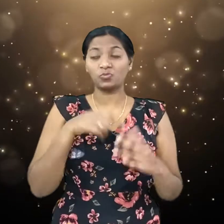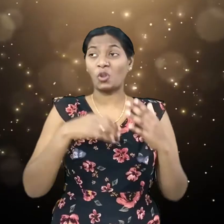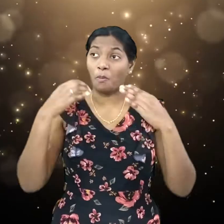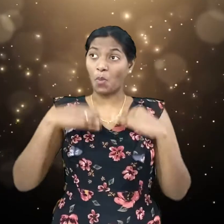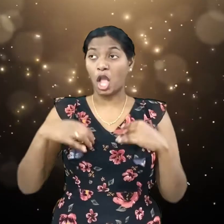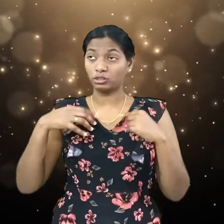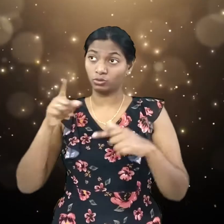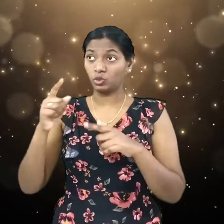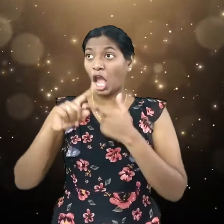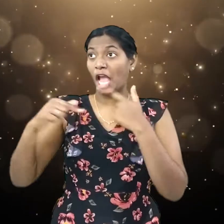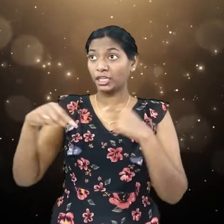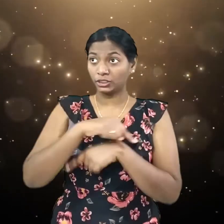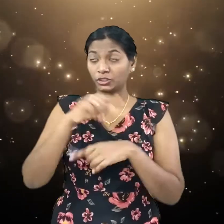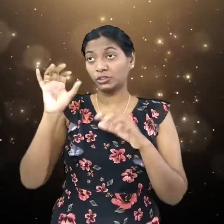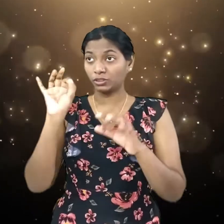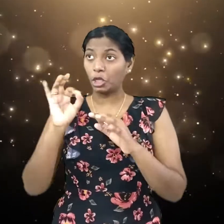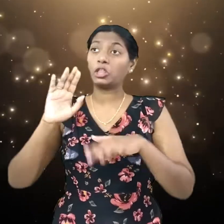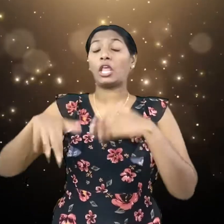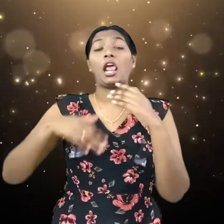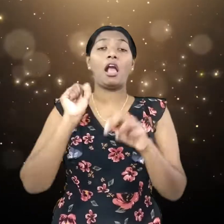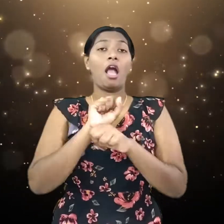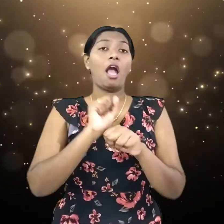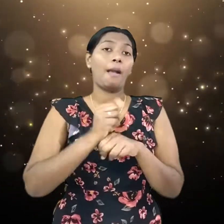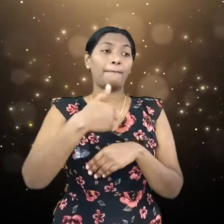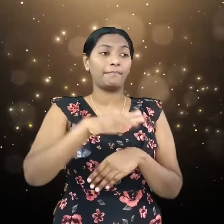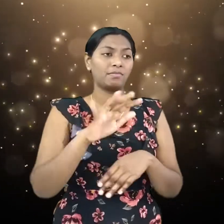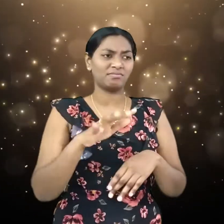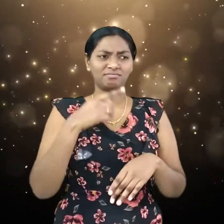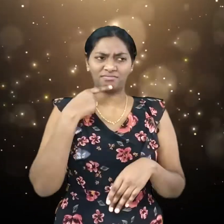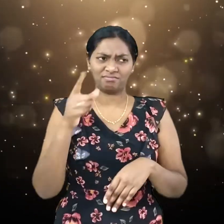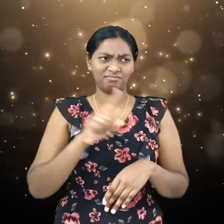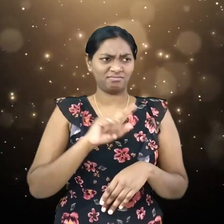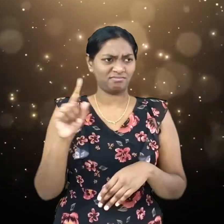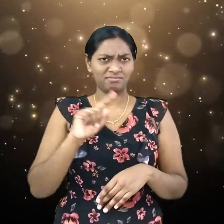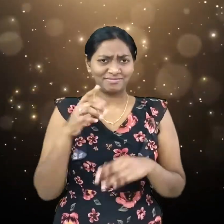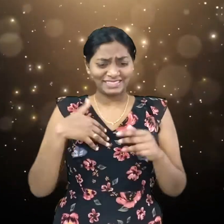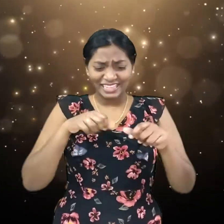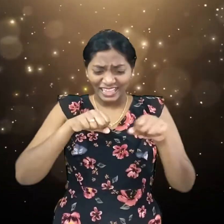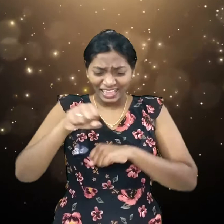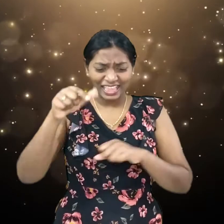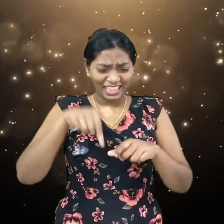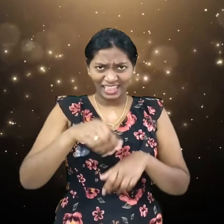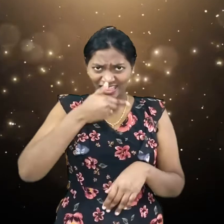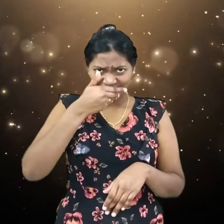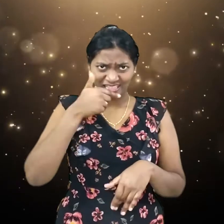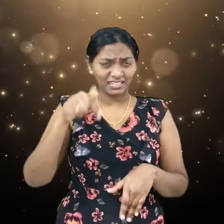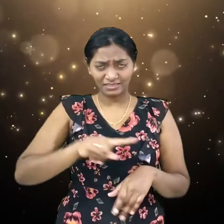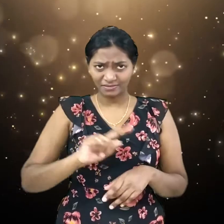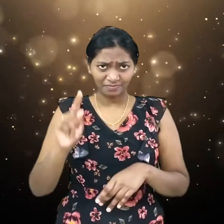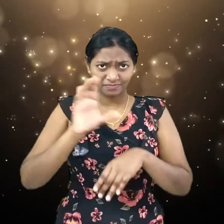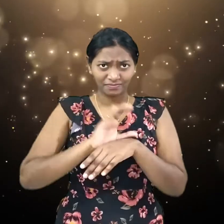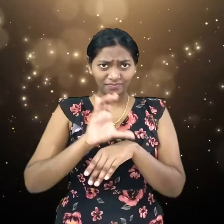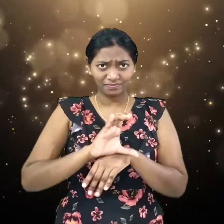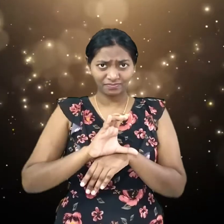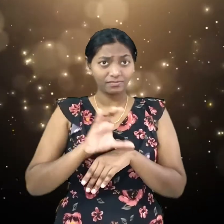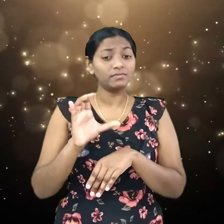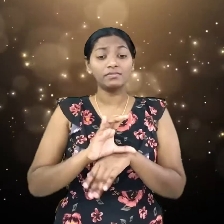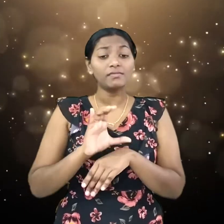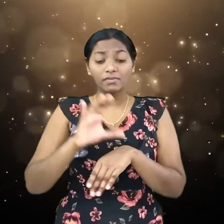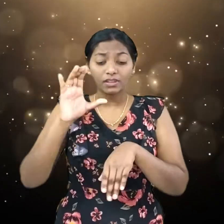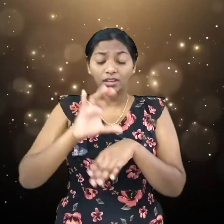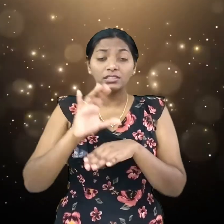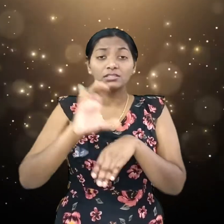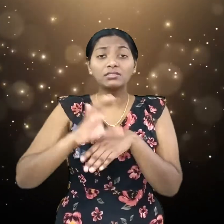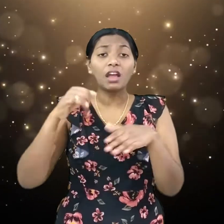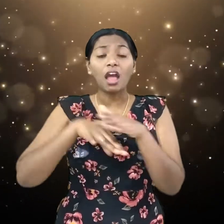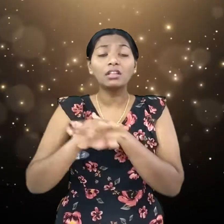जब तक पास्टर आइज़ैक की तरह इंजीनियर ना बन जाओ तभी काम करोगे आप। किसने कहा आपसे? मेरी डिग्री मैं यहां नहीं सिखा रहा हूं, मैं यहां पे क्या सिखा रहा हूं? वो